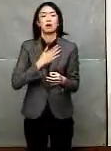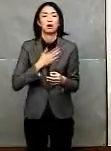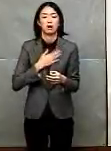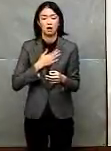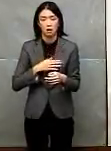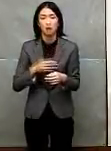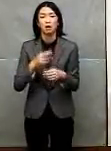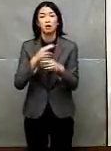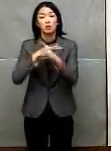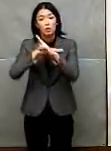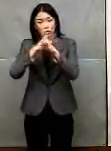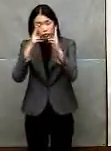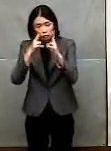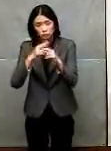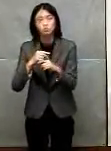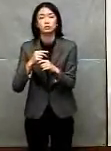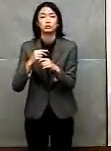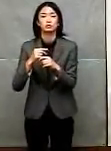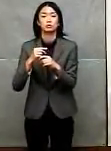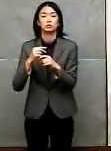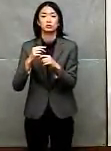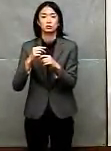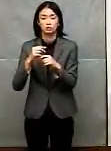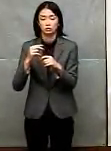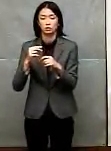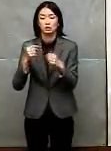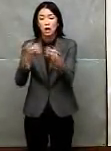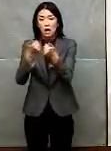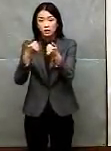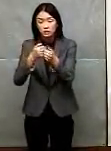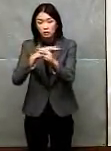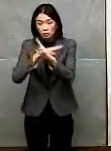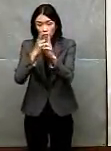当日ね、知事で首相とお会いしたのは、